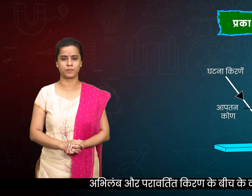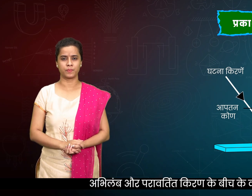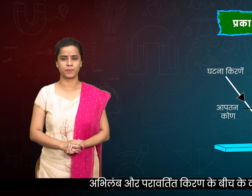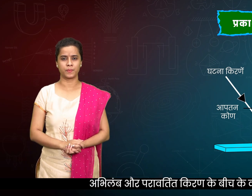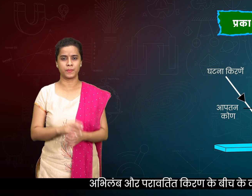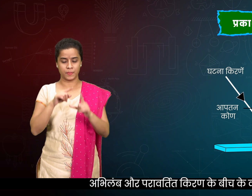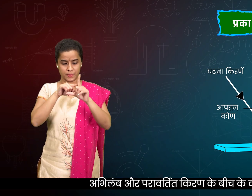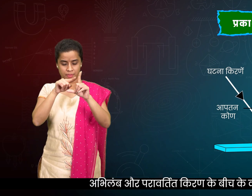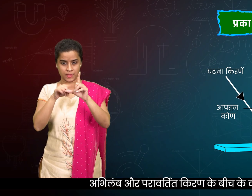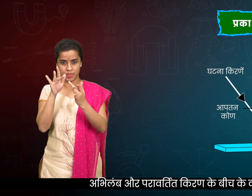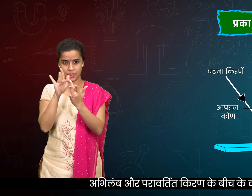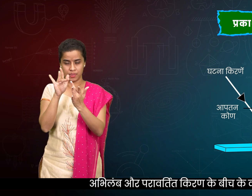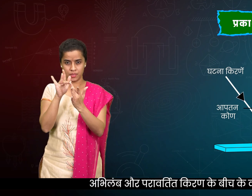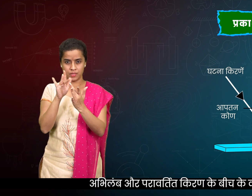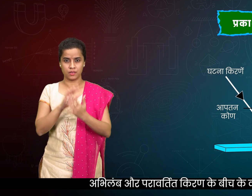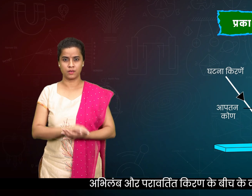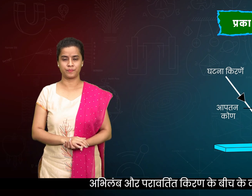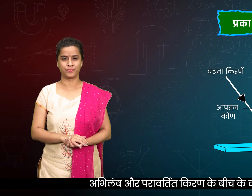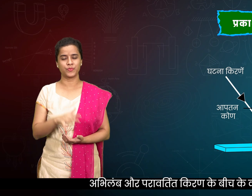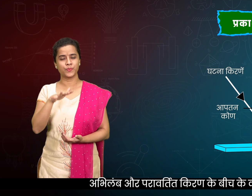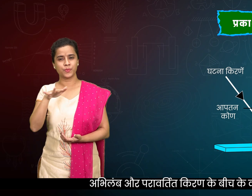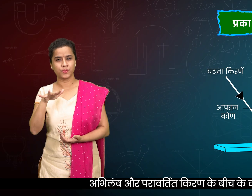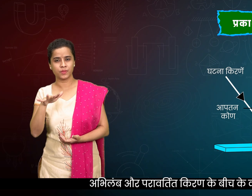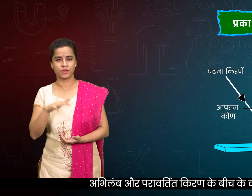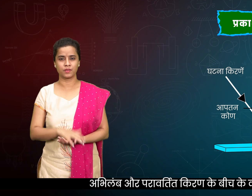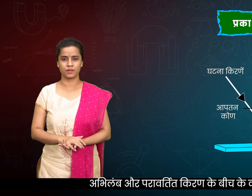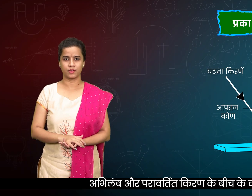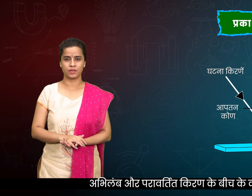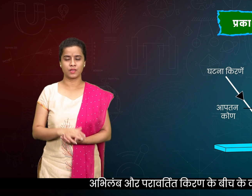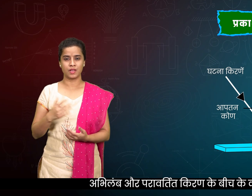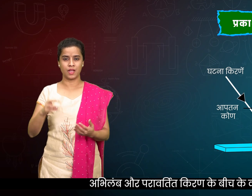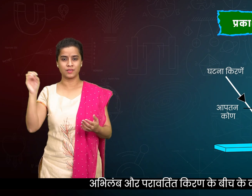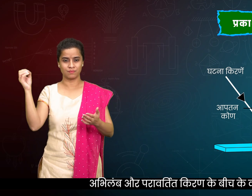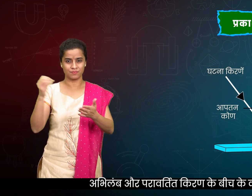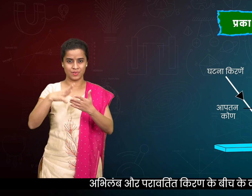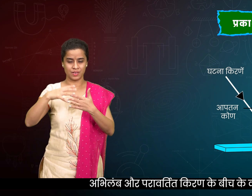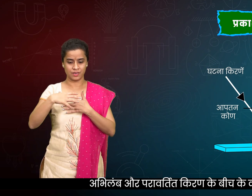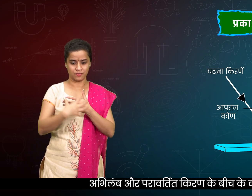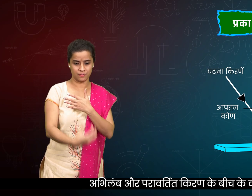अभिलंब और परावर्तित किरण के बीच के कोण को